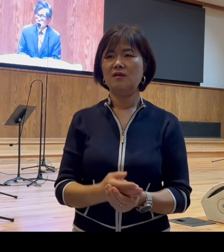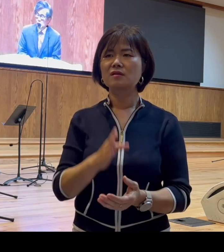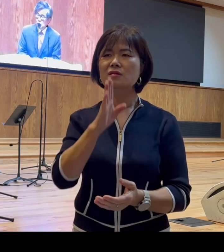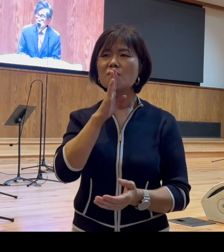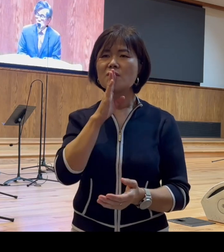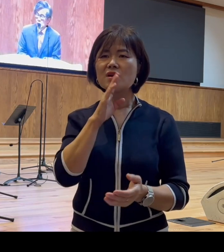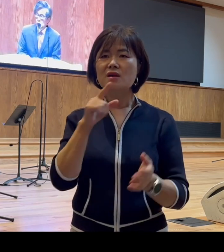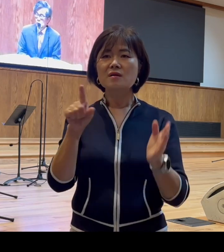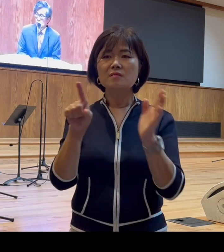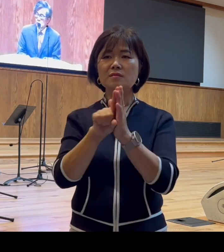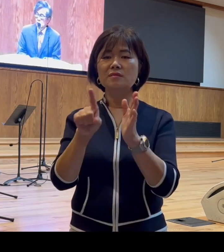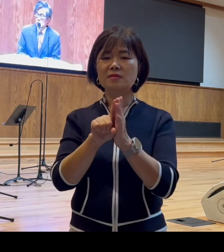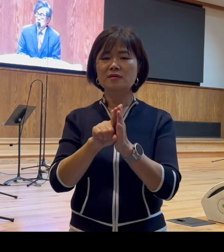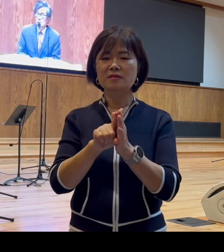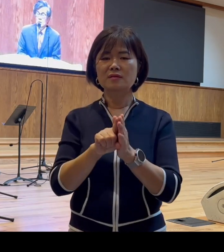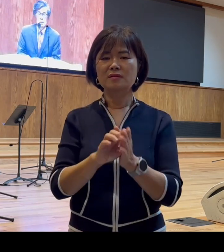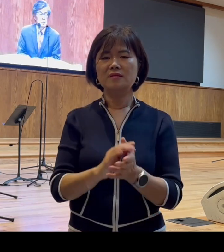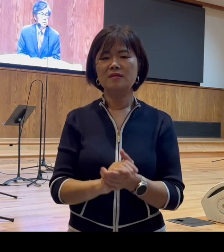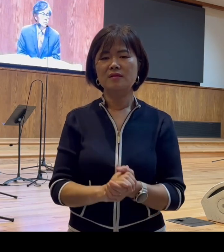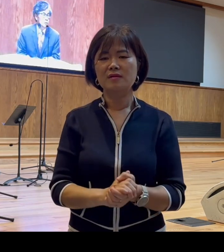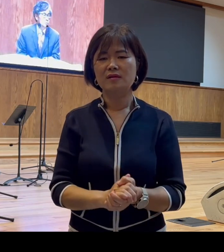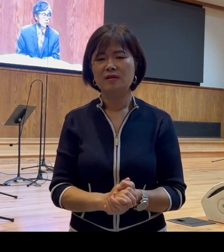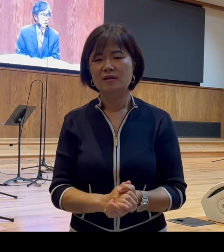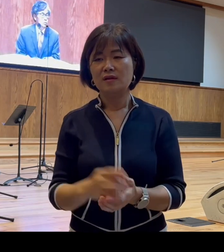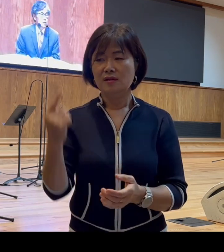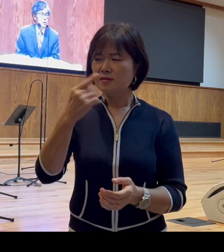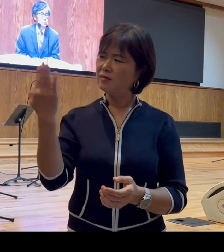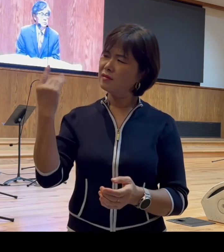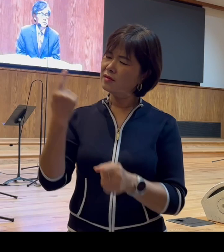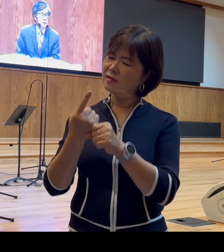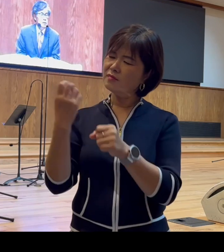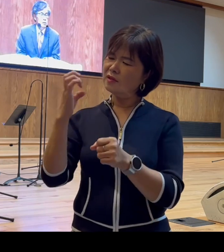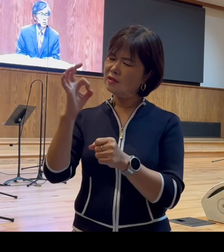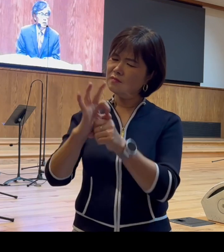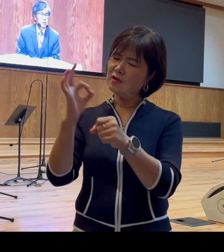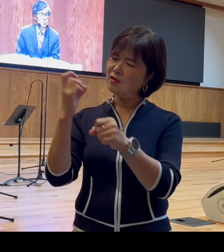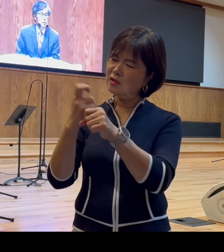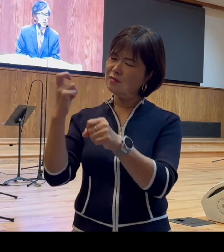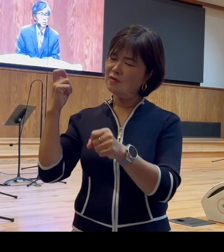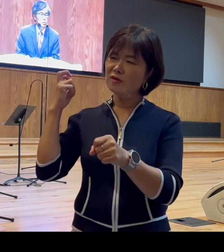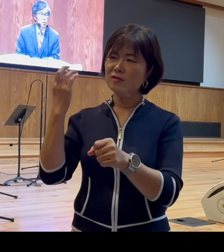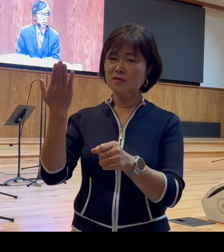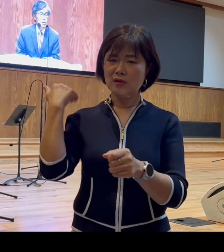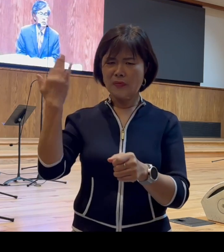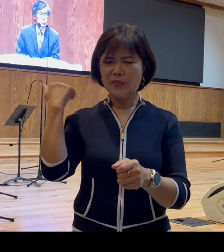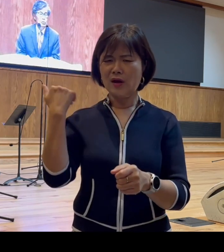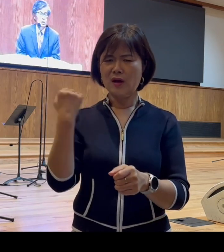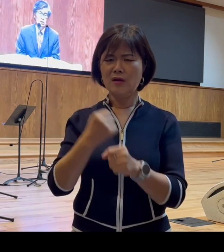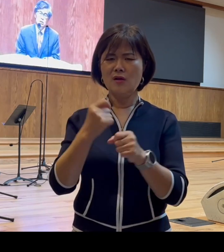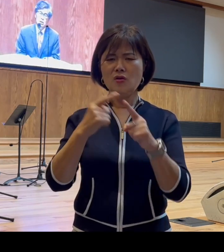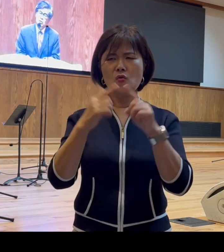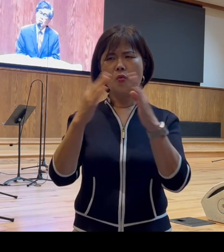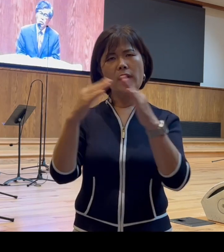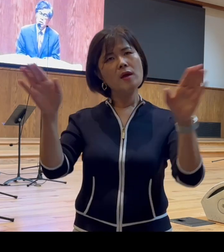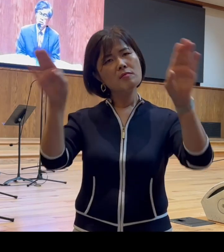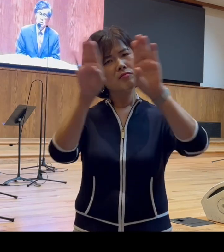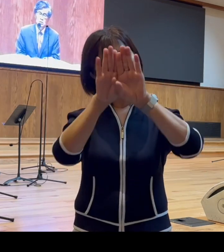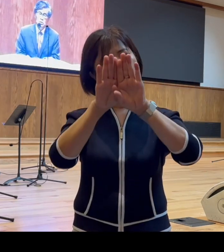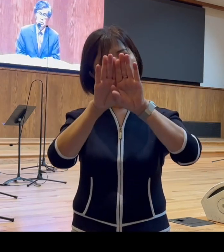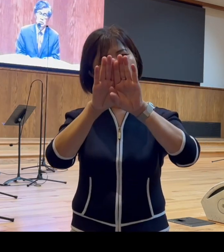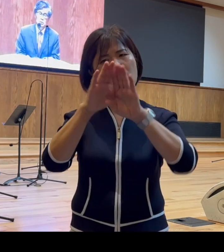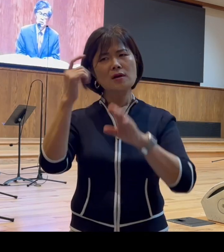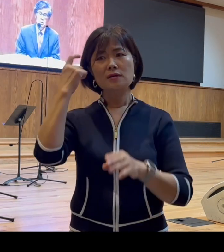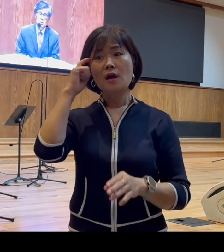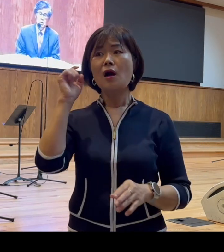정말 안 믿어지거든요. 여러분, 이렇게 몇십 년 전에 우리가 신앙생활 할 때만 해도 교회가 문을 닫는다, 이건 거의